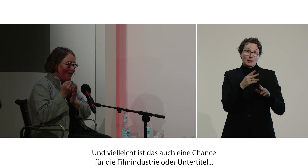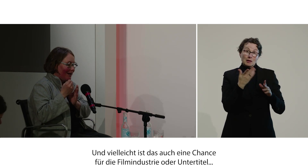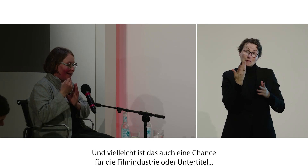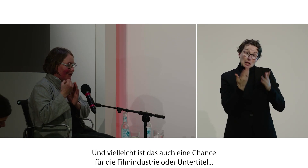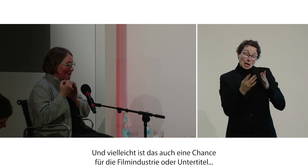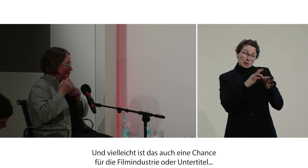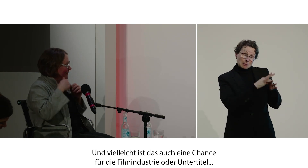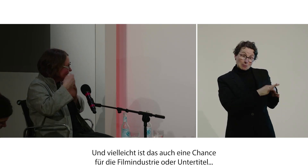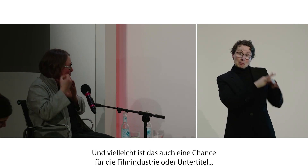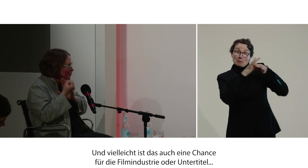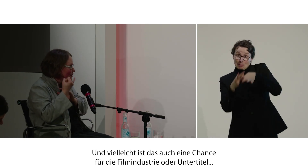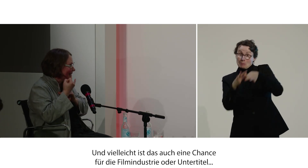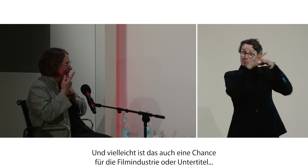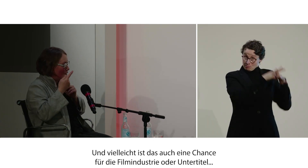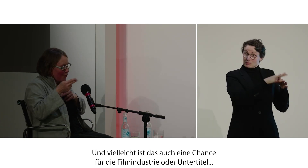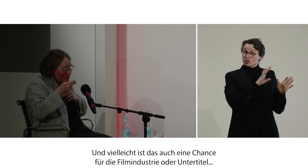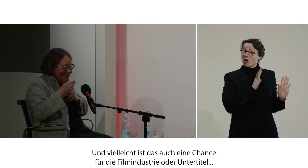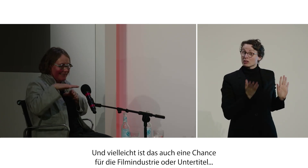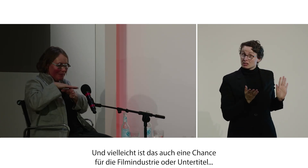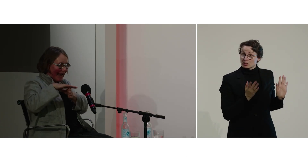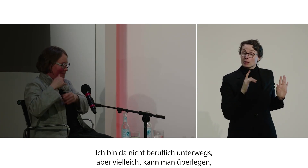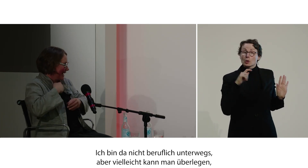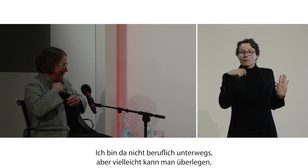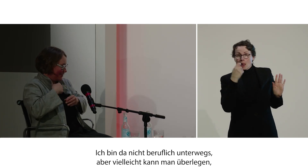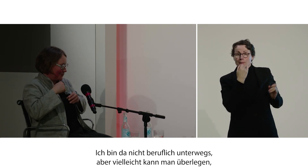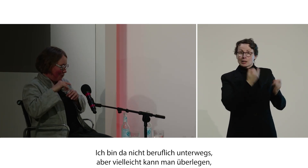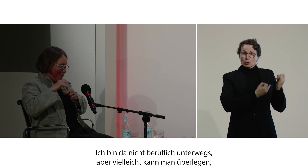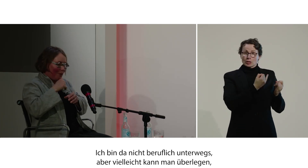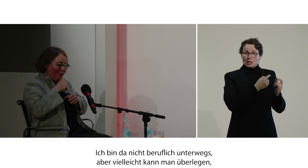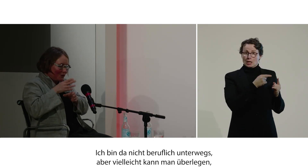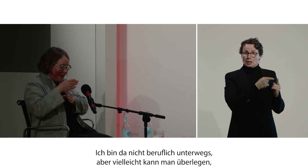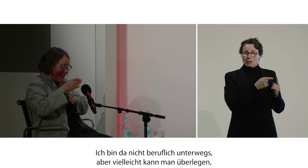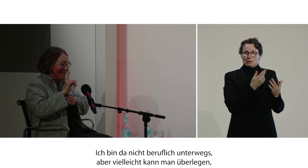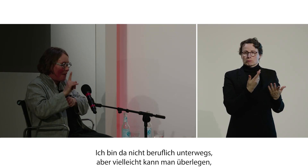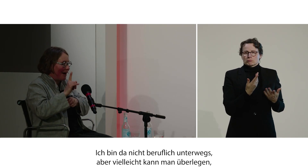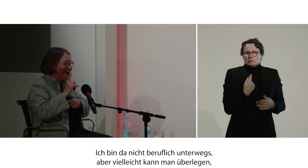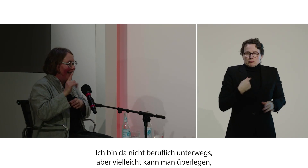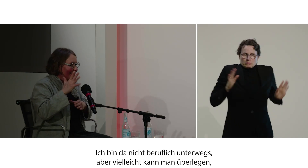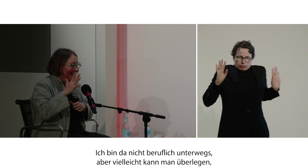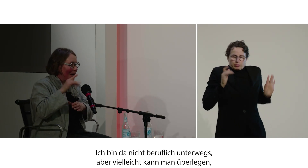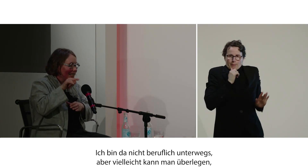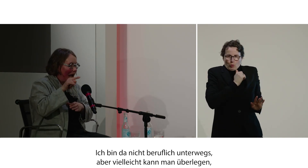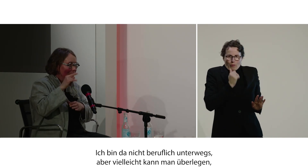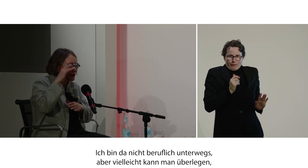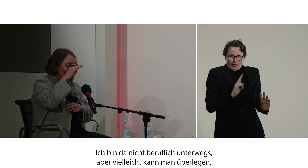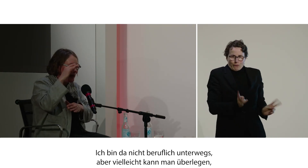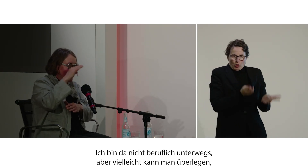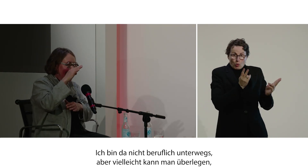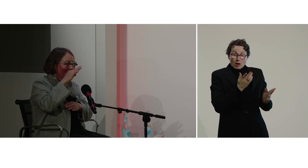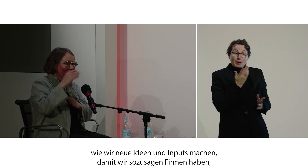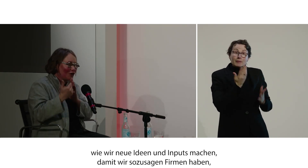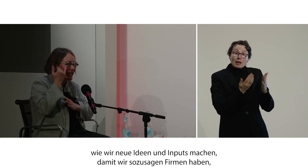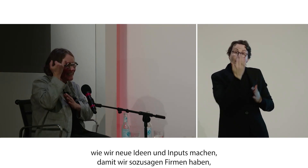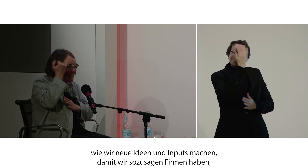für die Filmindustrie oder für Untertitelbereich. Ich bin ja jetzt nicht so beruflich unterwegs, aber vielleicht kann man da mal ein bisschen